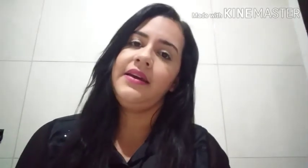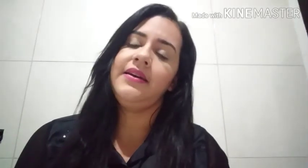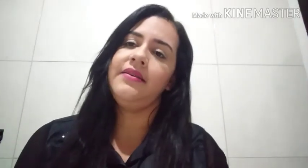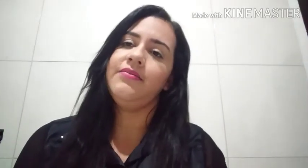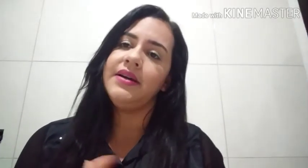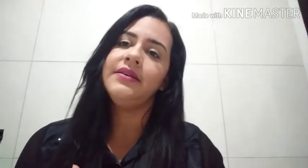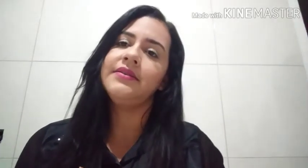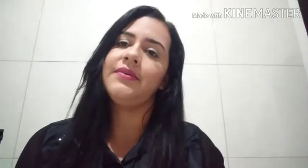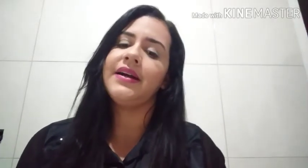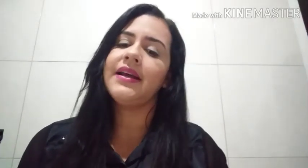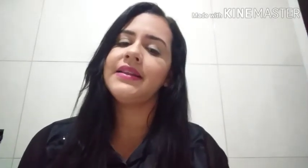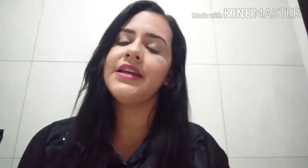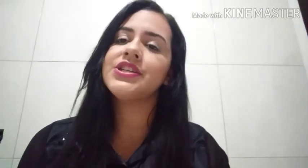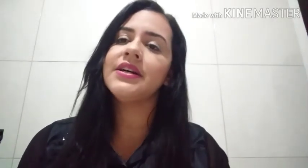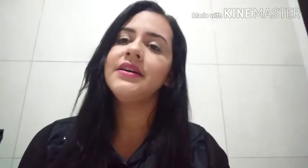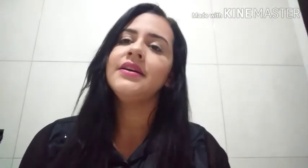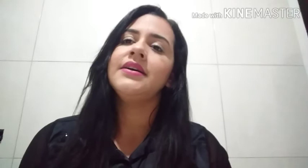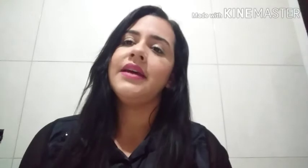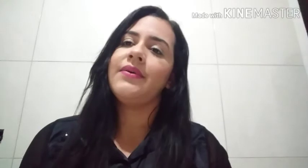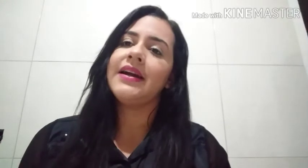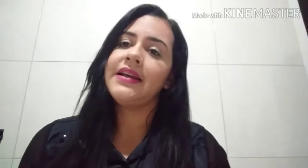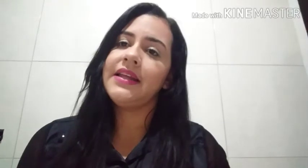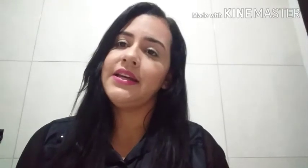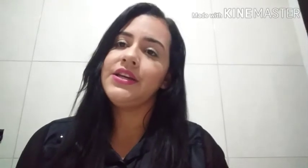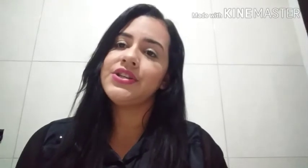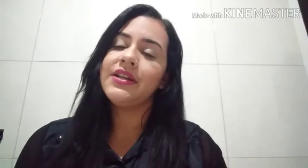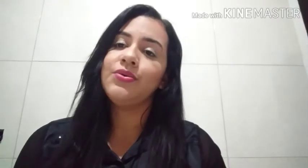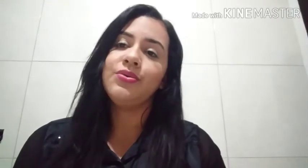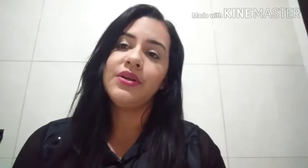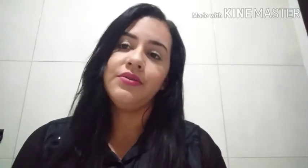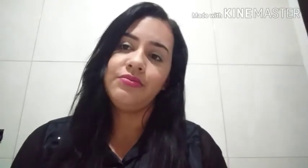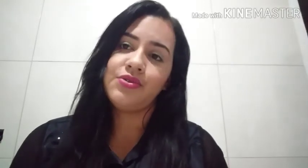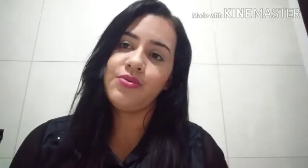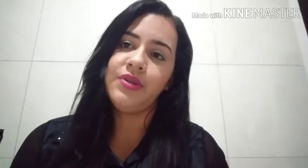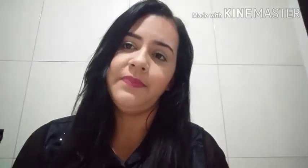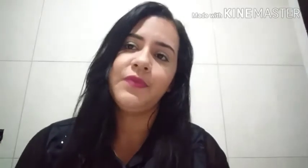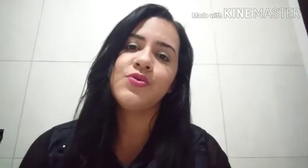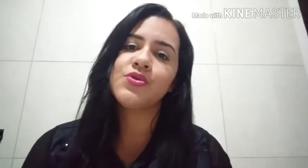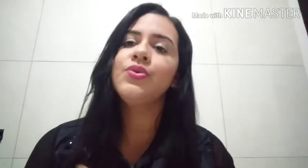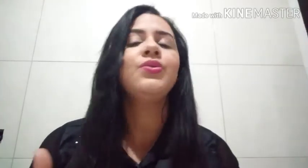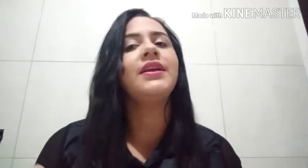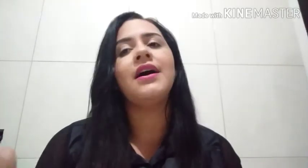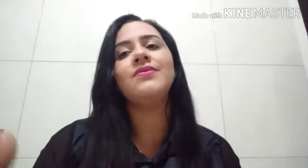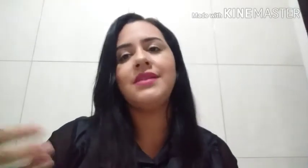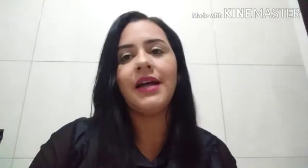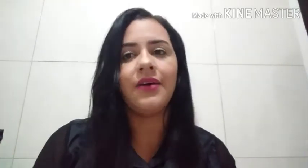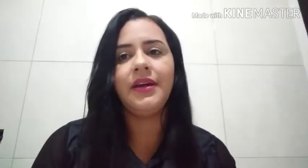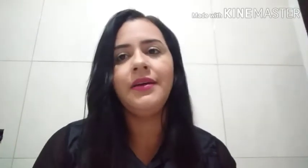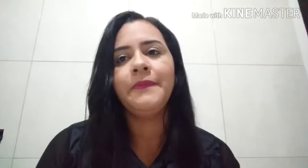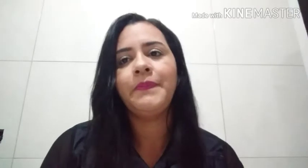É uma característica da cultura surda. O surdo que dá um sinal, né?